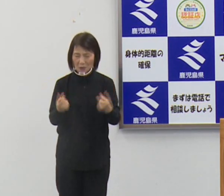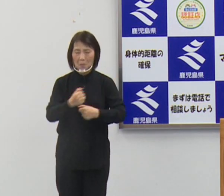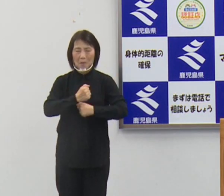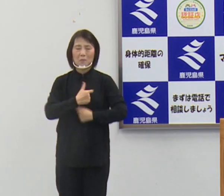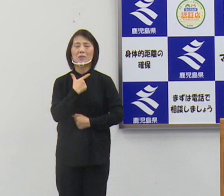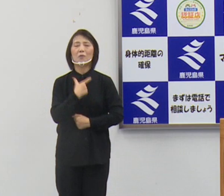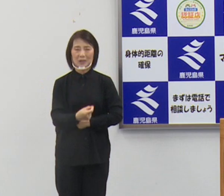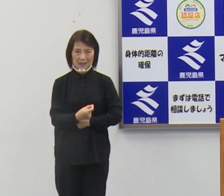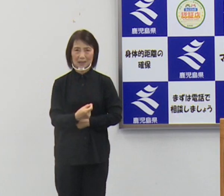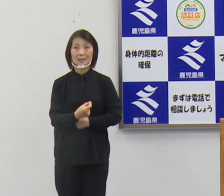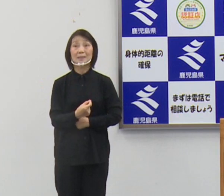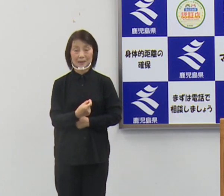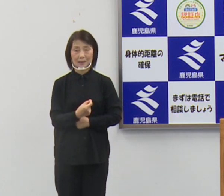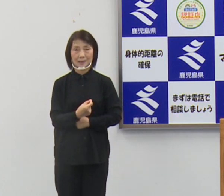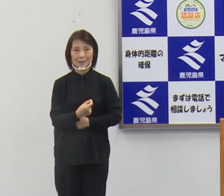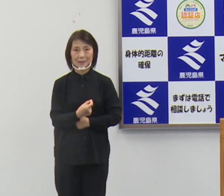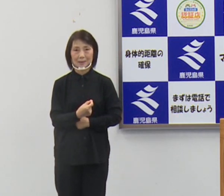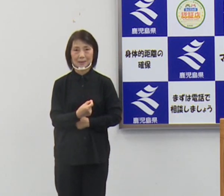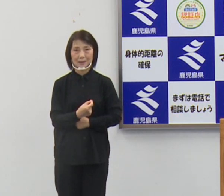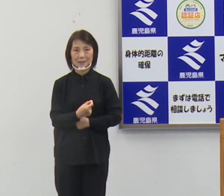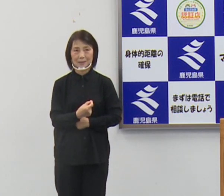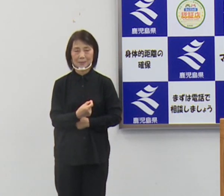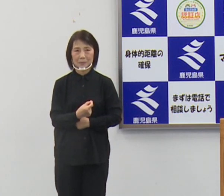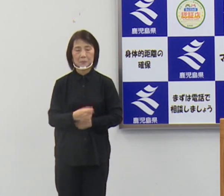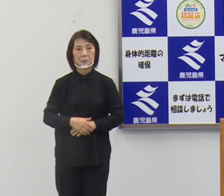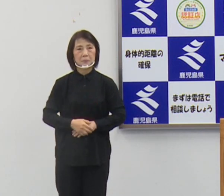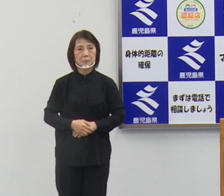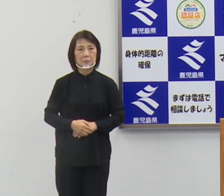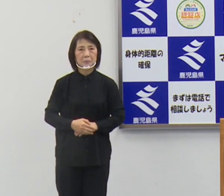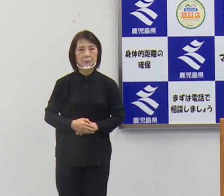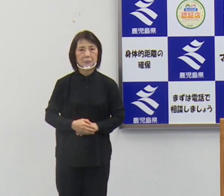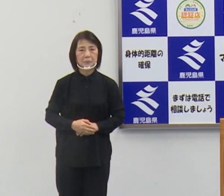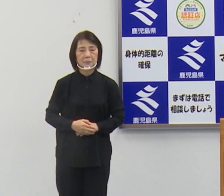いということで、通常のその